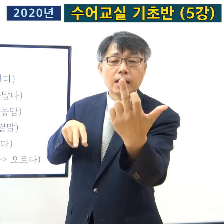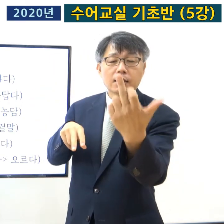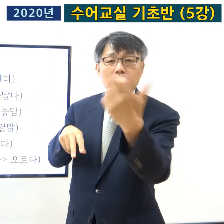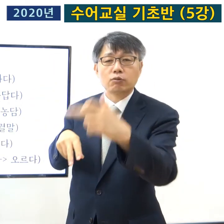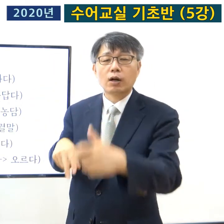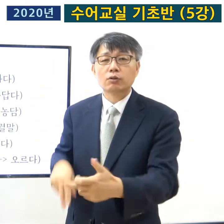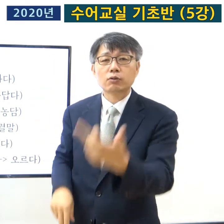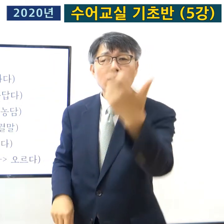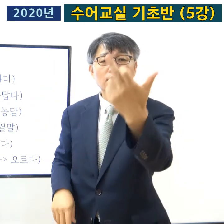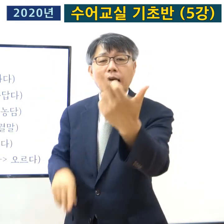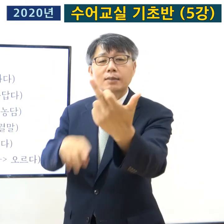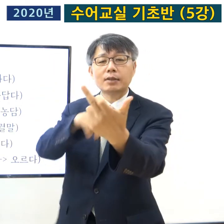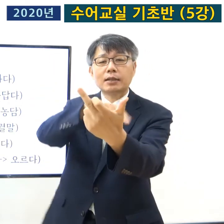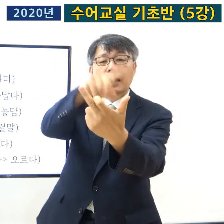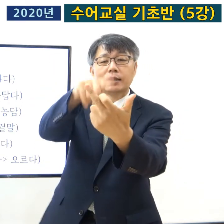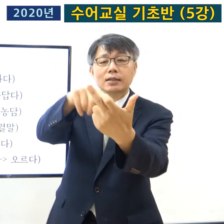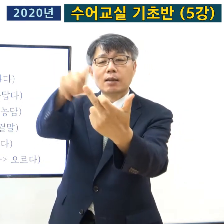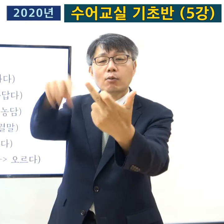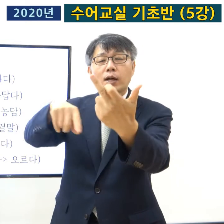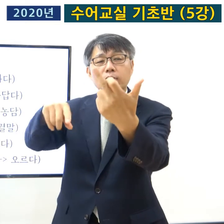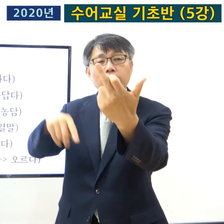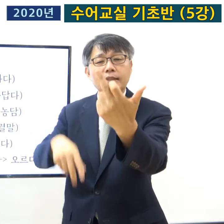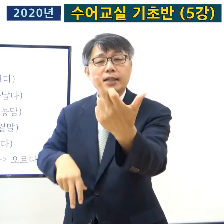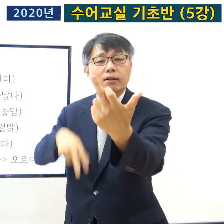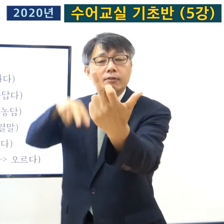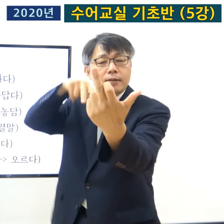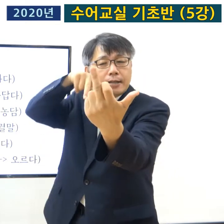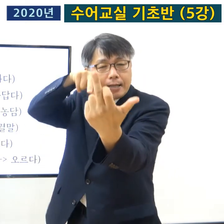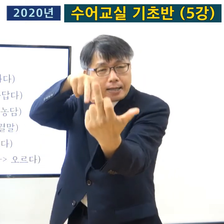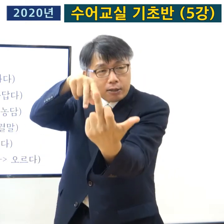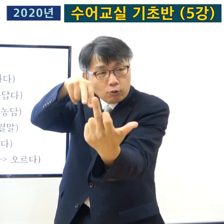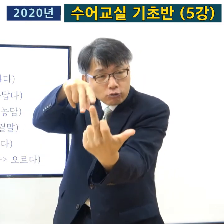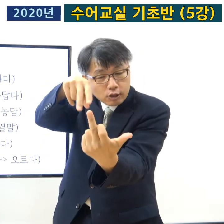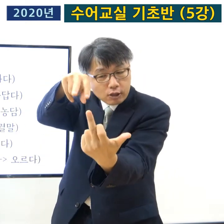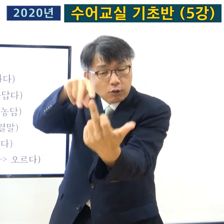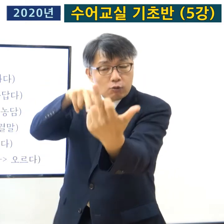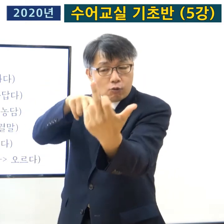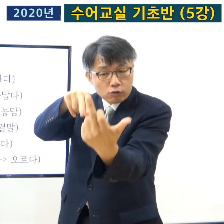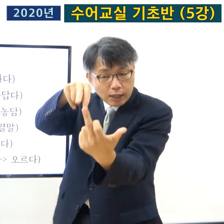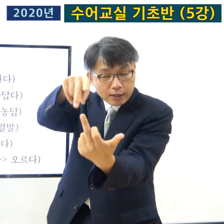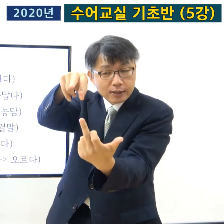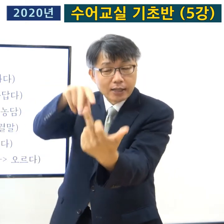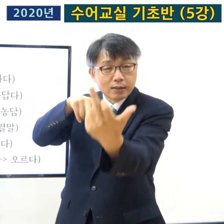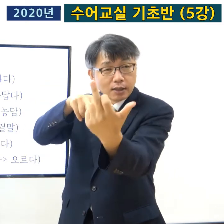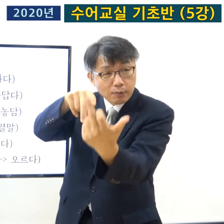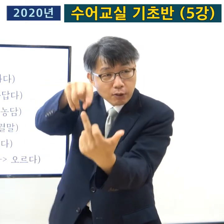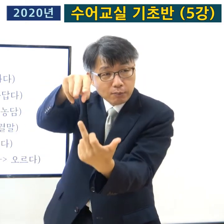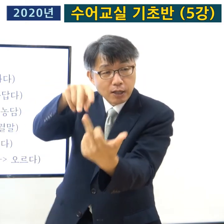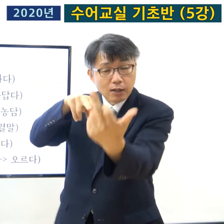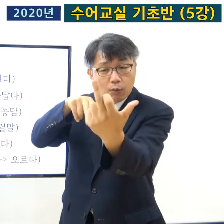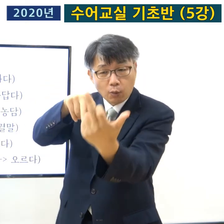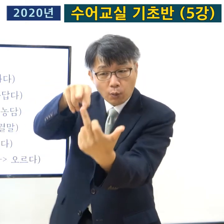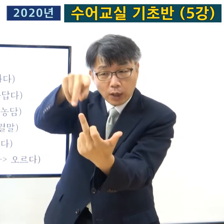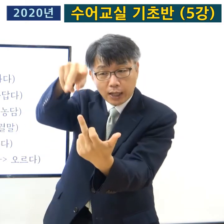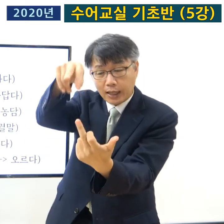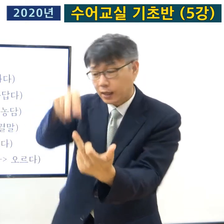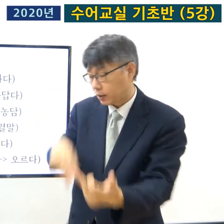이제 수어로 산입니다. 산 모양으로 되어 있잖아요. 산을 오르는 거, 오르다, 등산 이렇게 표현합니다. 올라가다